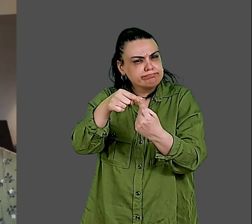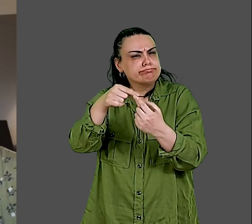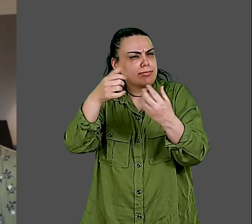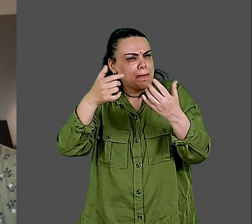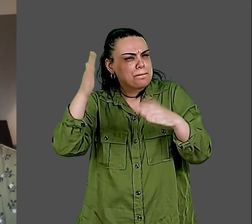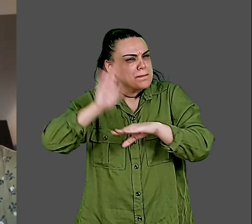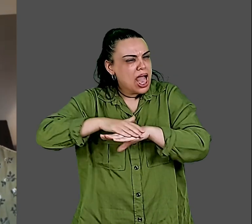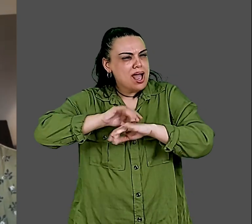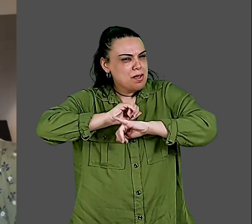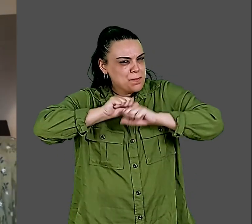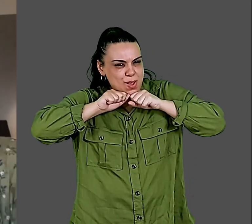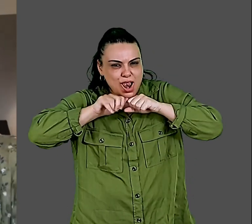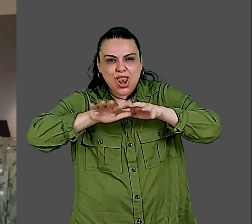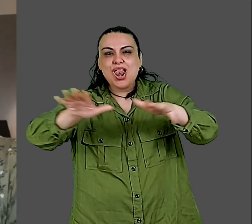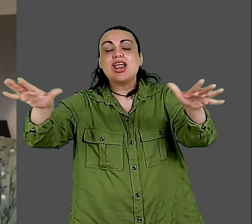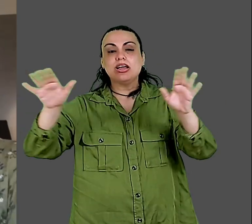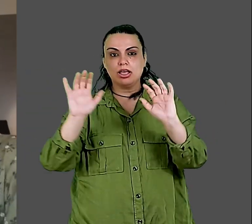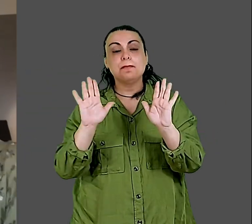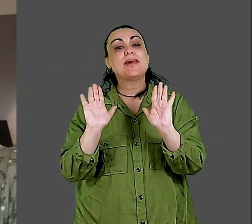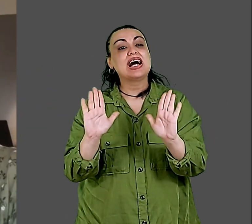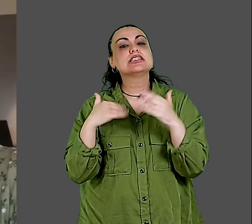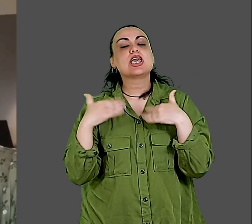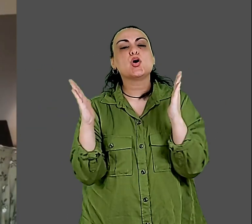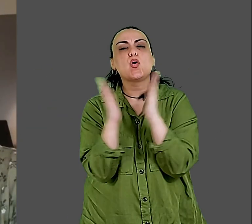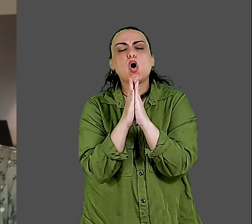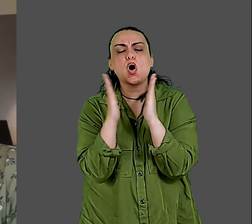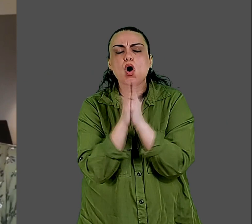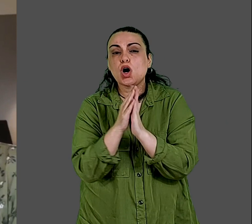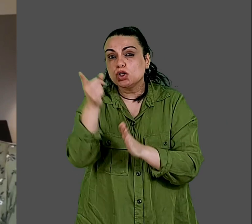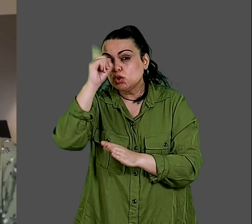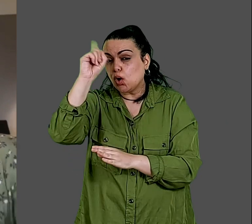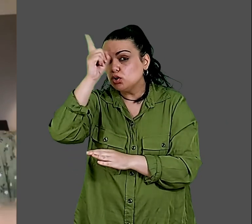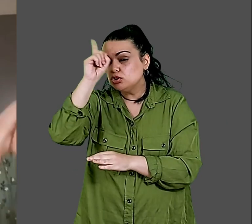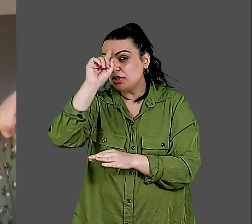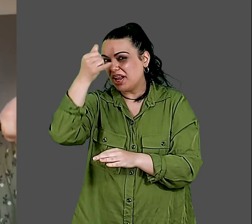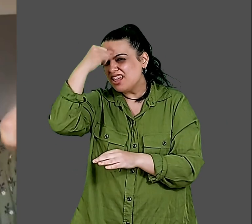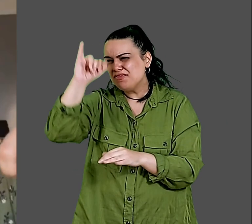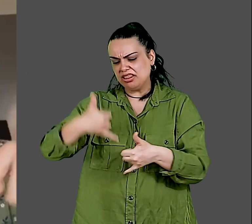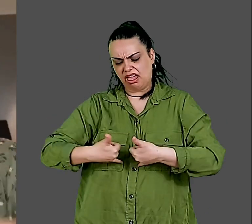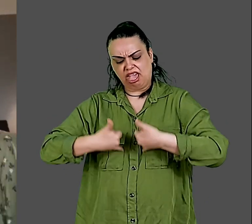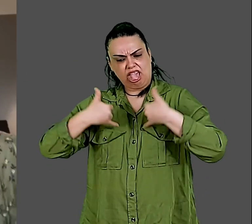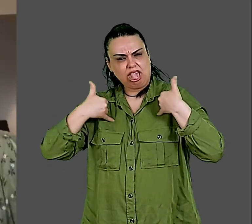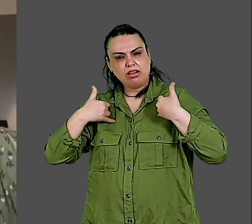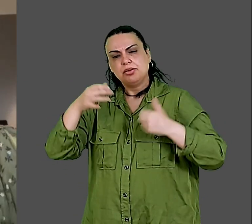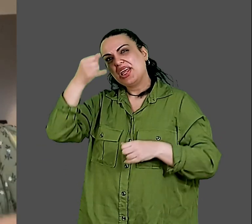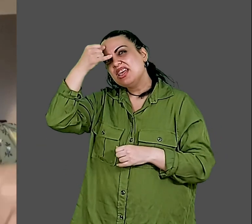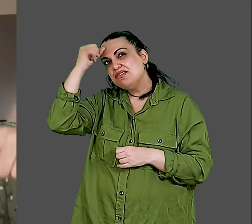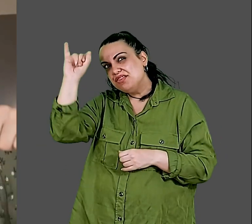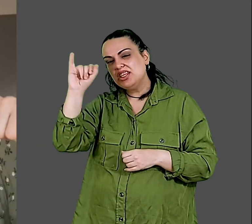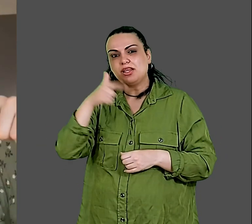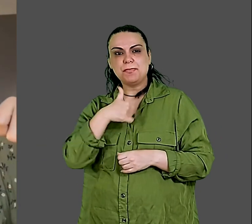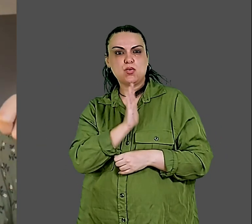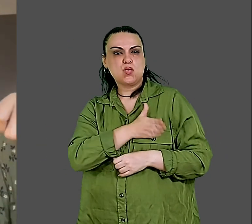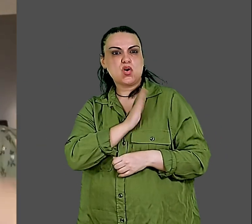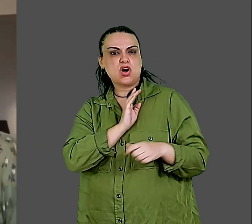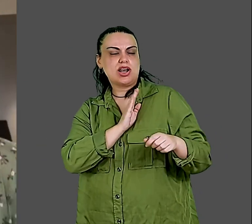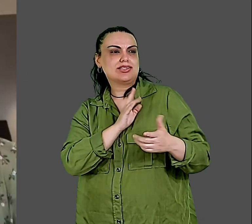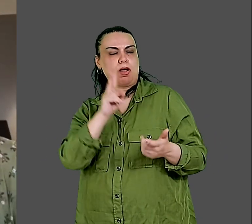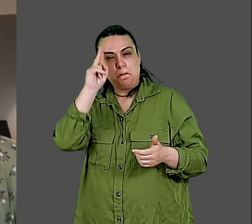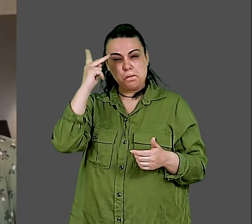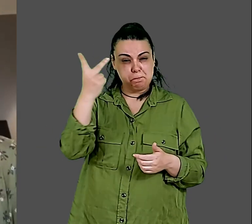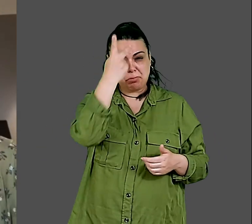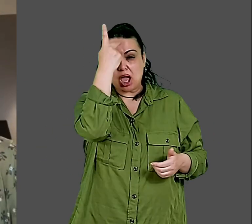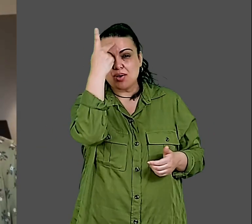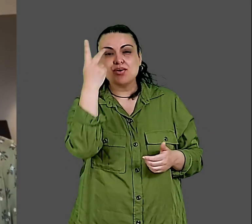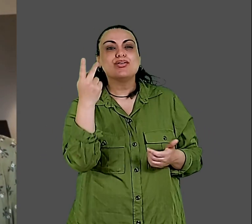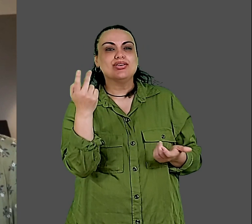Agora, Deus sabe qual tem sido a minha oração todos os dias? Para não deixar a vaidade tocar no meu coração, para não deixar o meu coração se